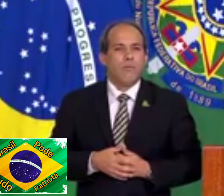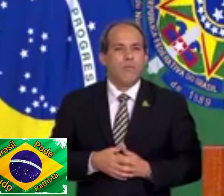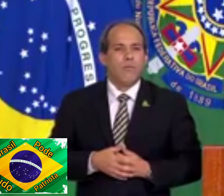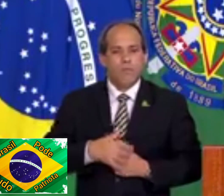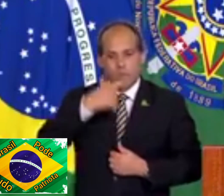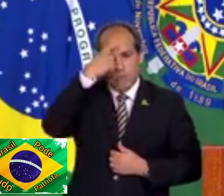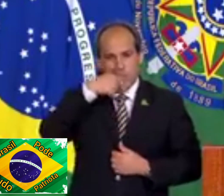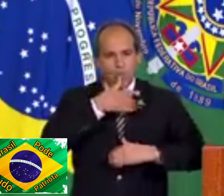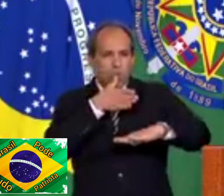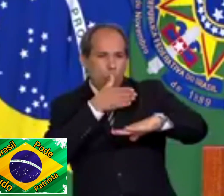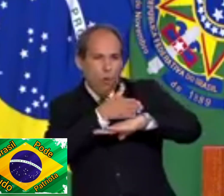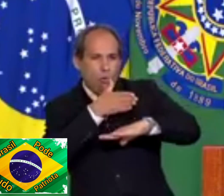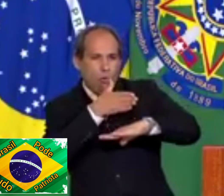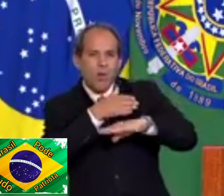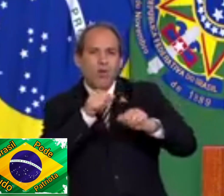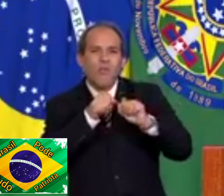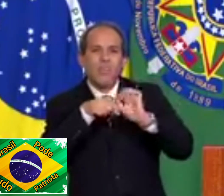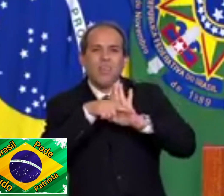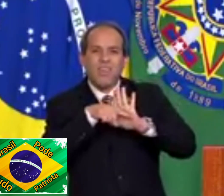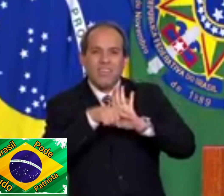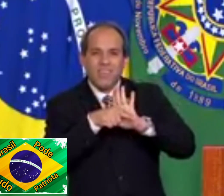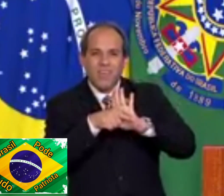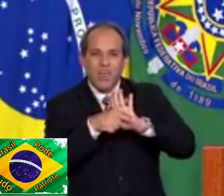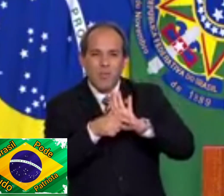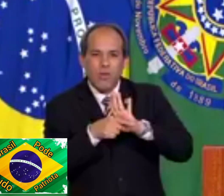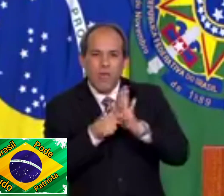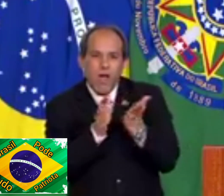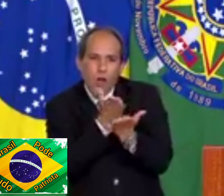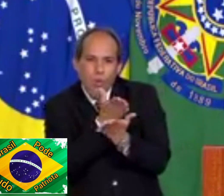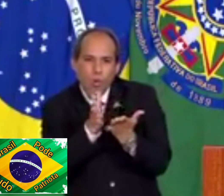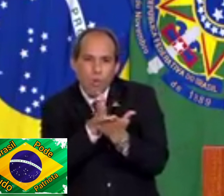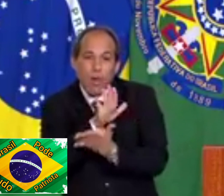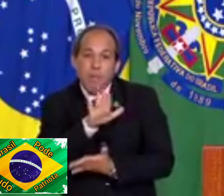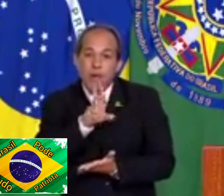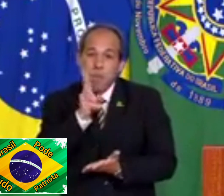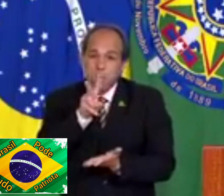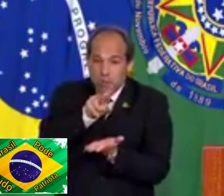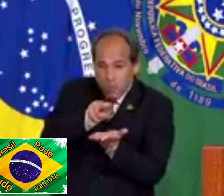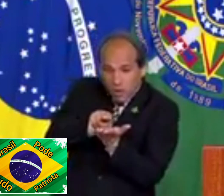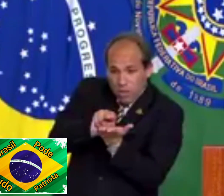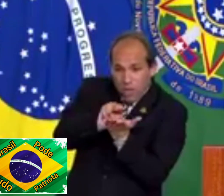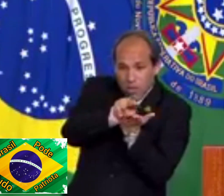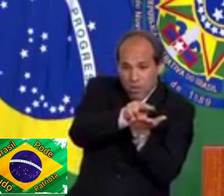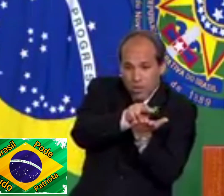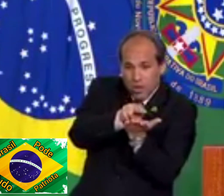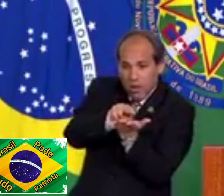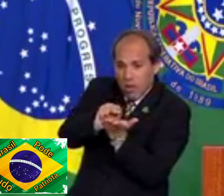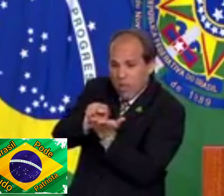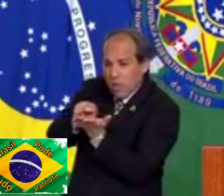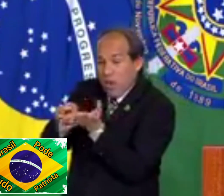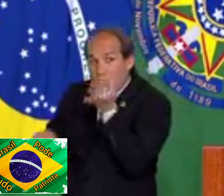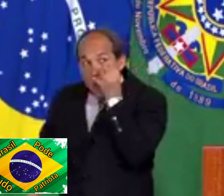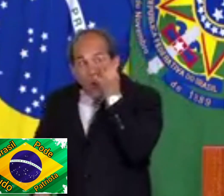exames. E na maca ainda, depois dos exames, olhei para o